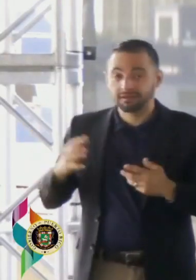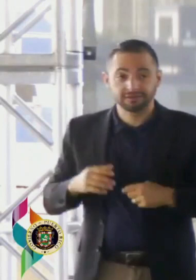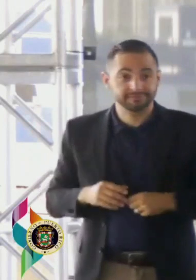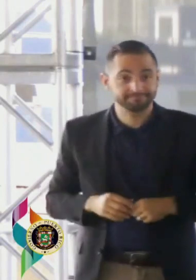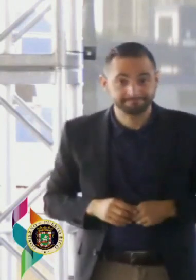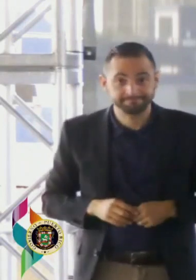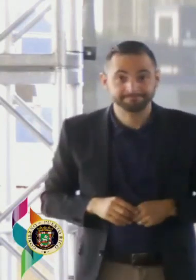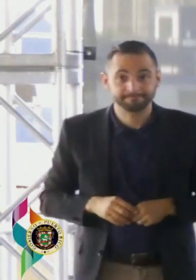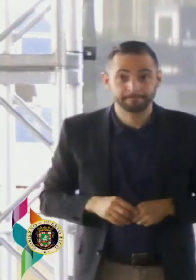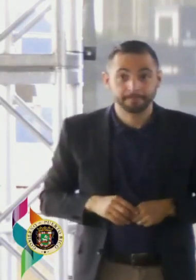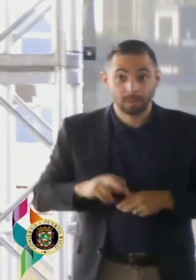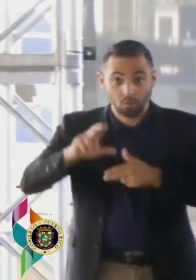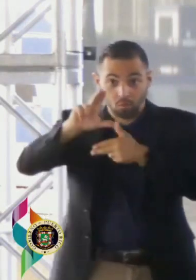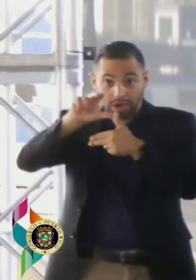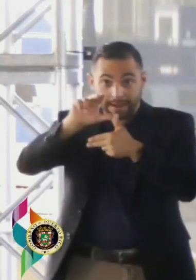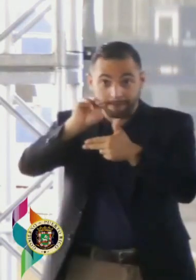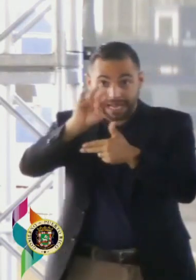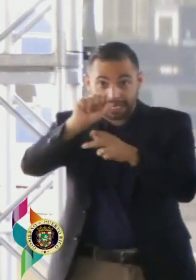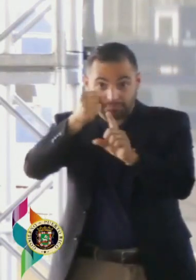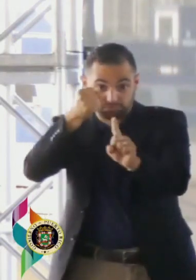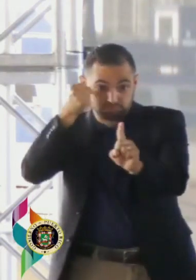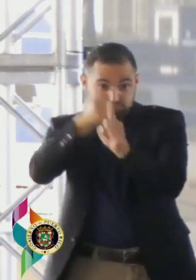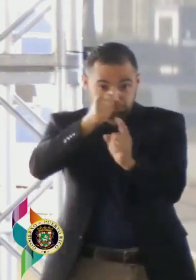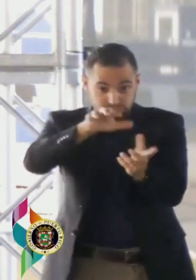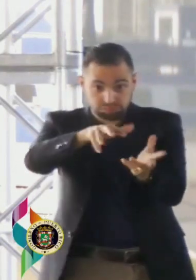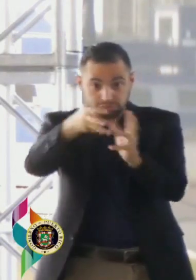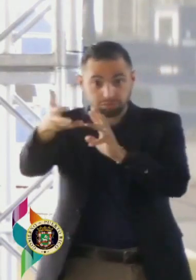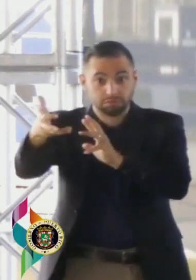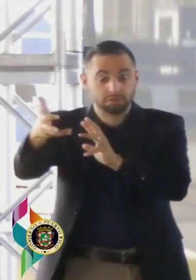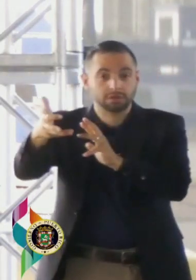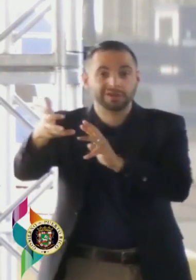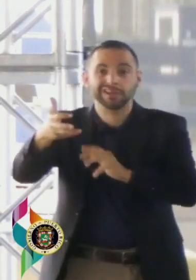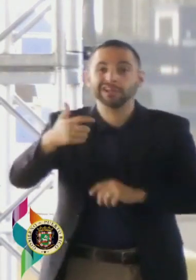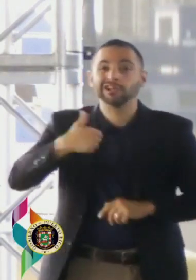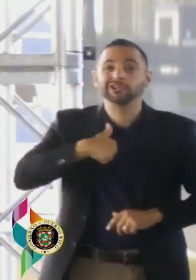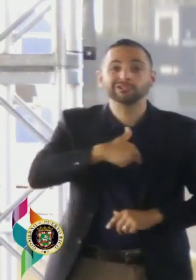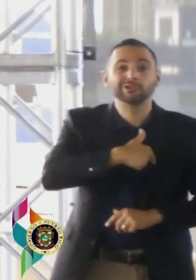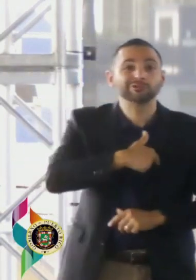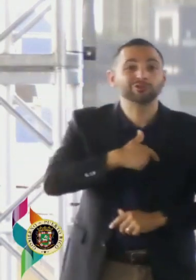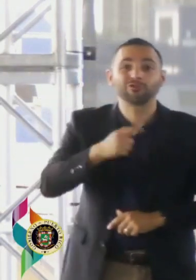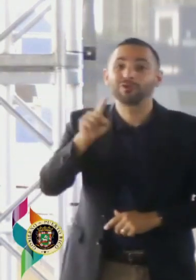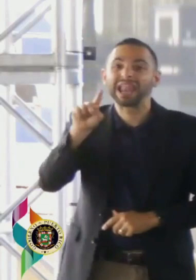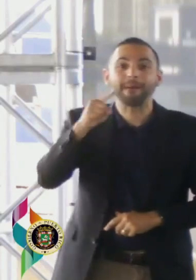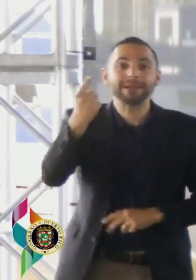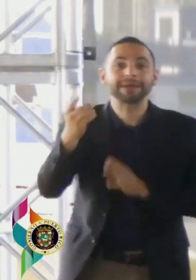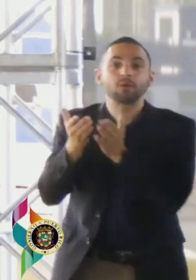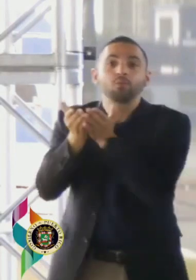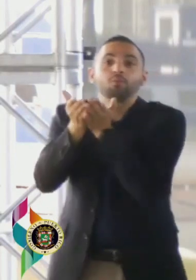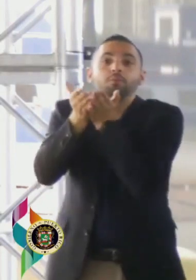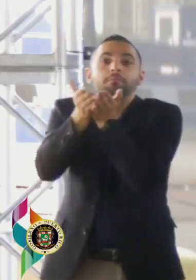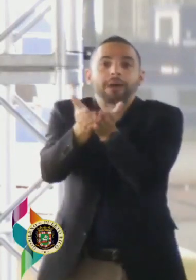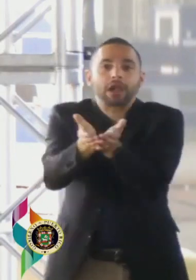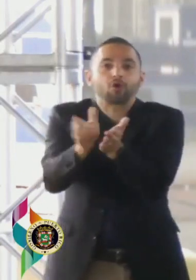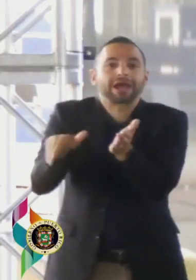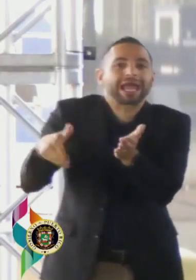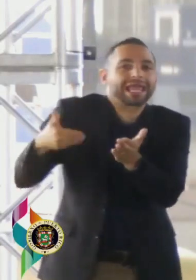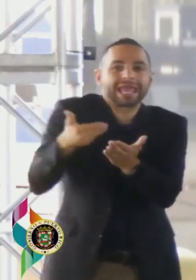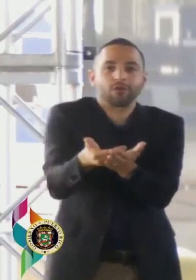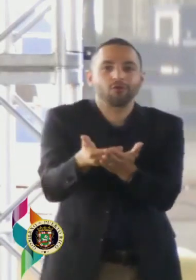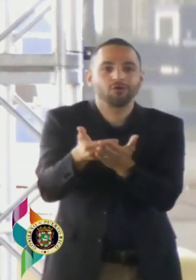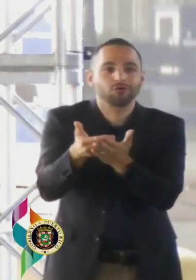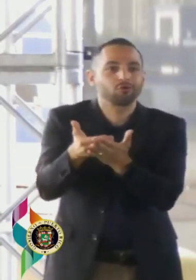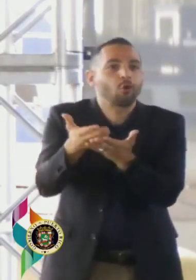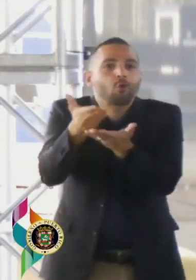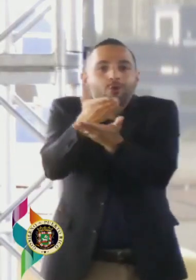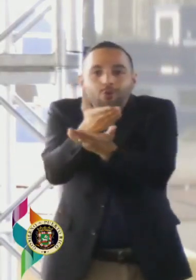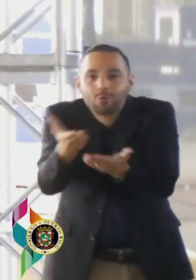donde después del huracán María nosotros fuimos la primera embarcación que llegó con suministros a Puerto Rico estamos bien orgullosos de eso